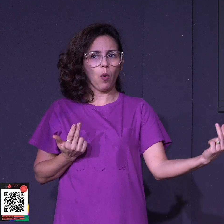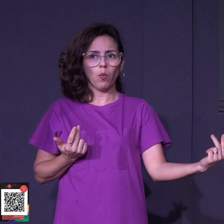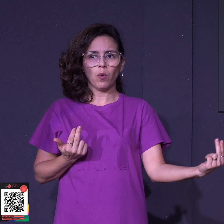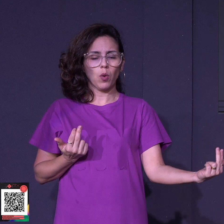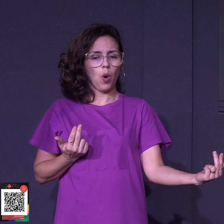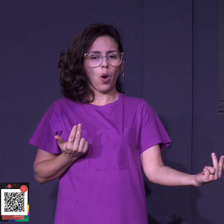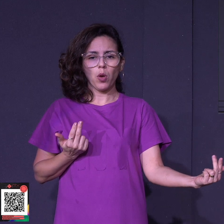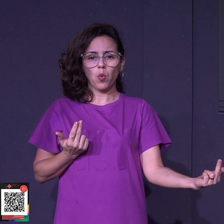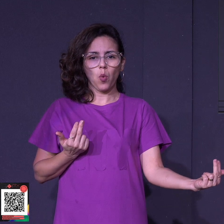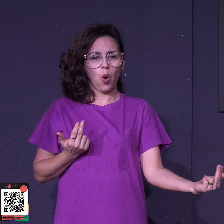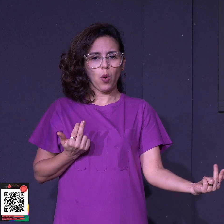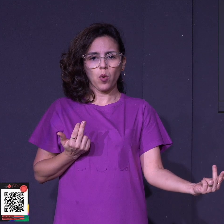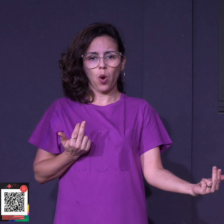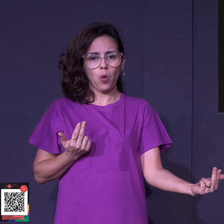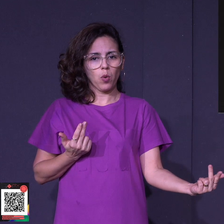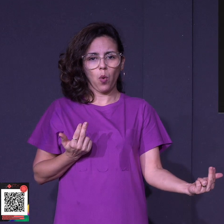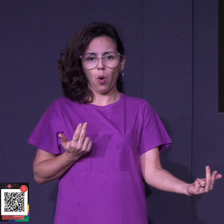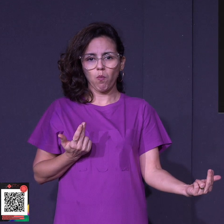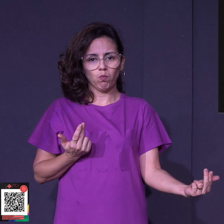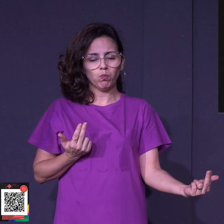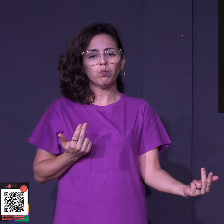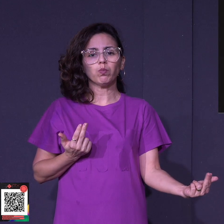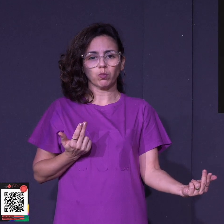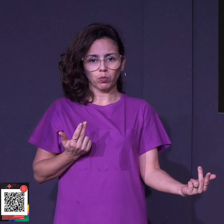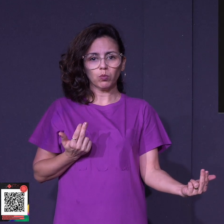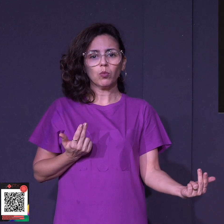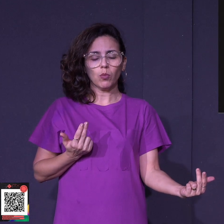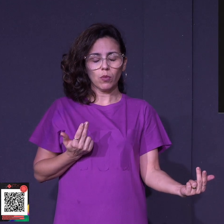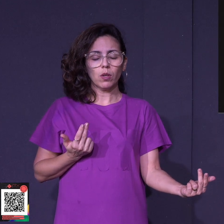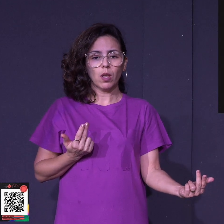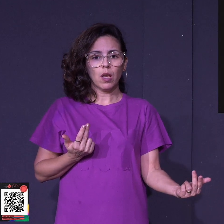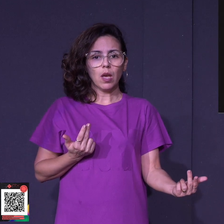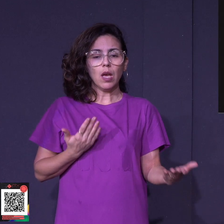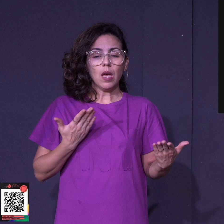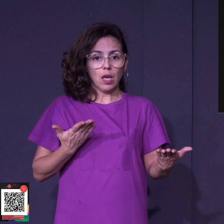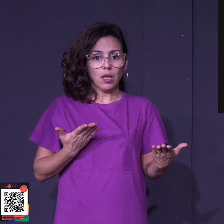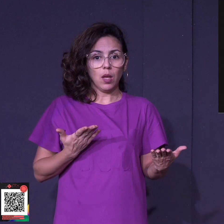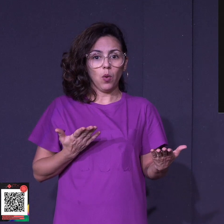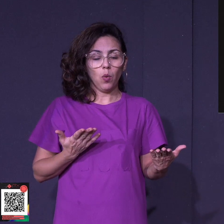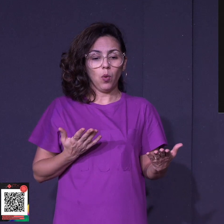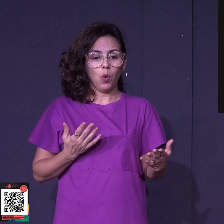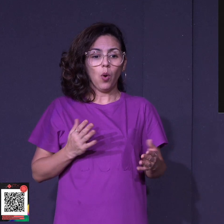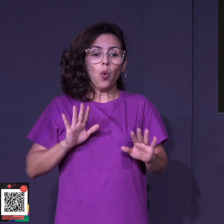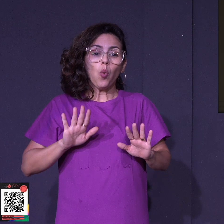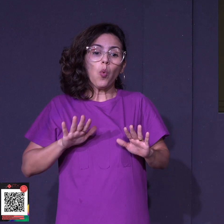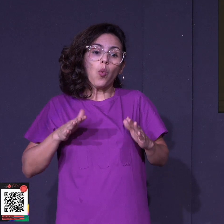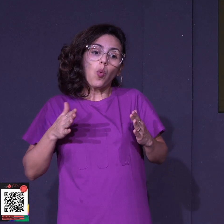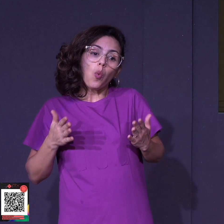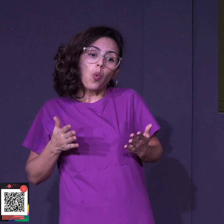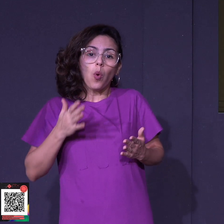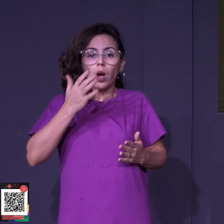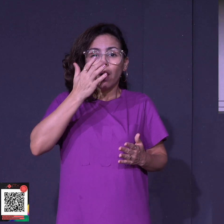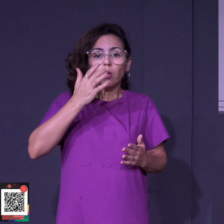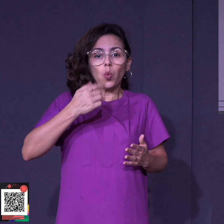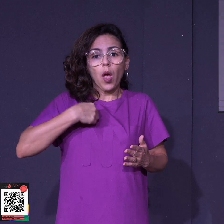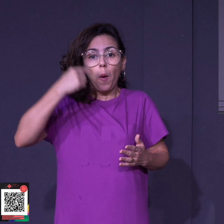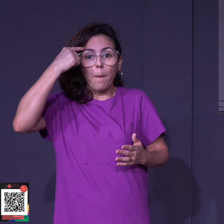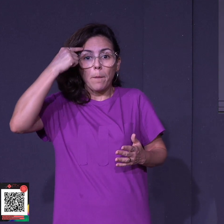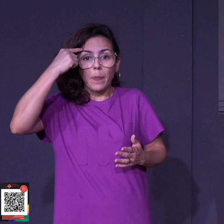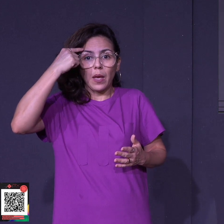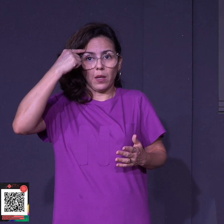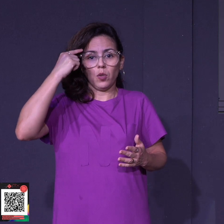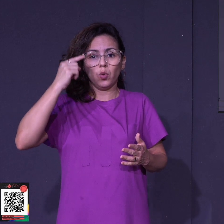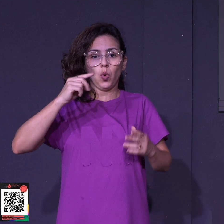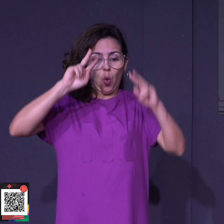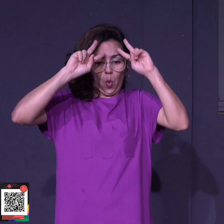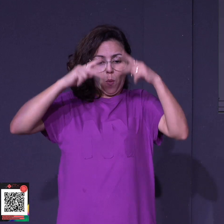20. Aos nossos olhos humanos, isso é mais do que justo. Se a gente deixar aflorar